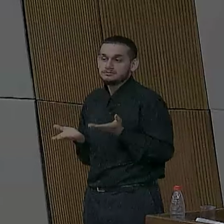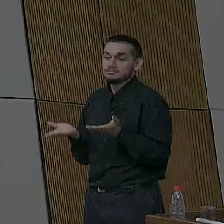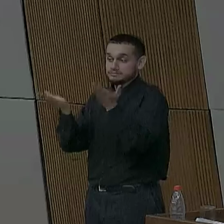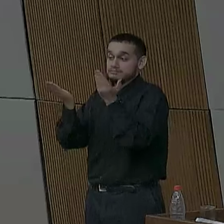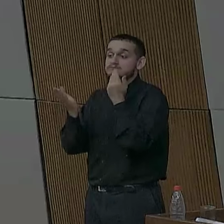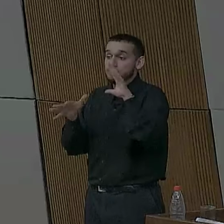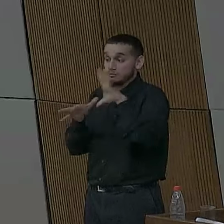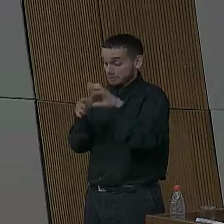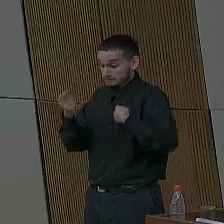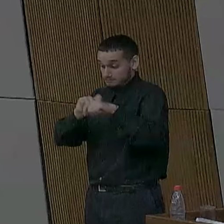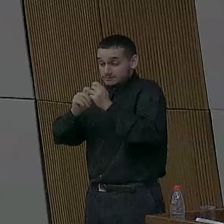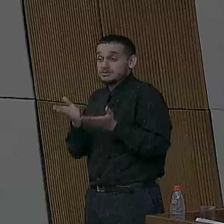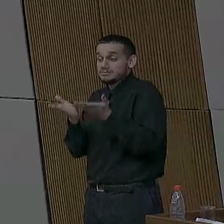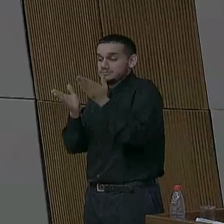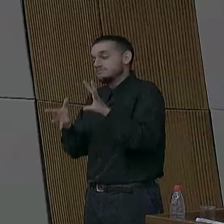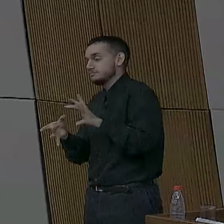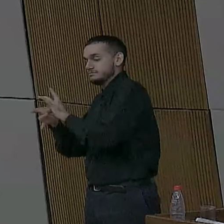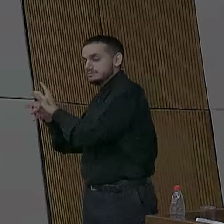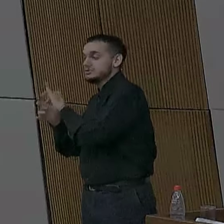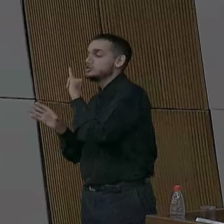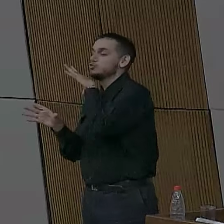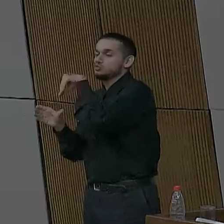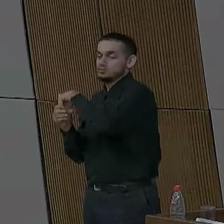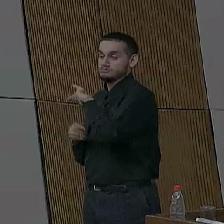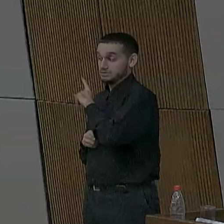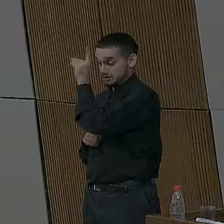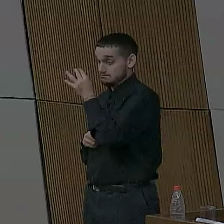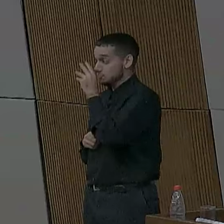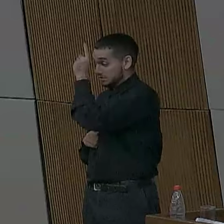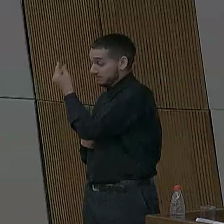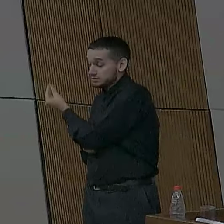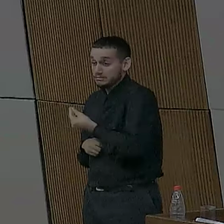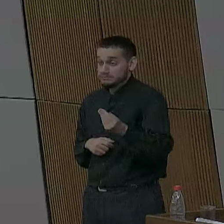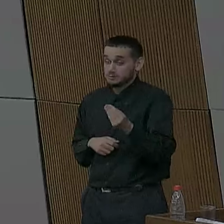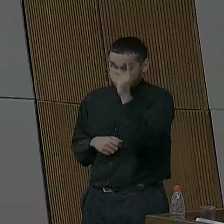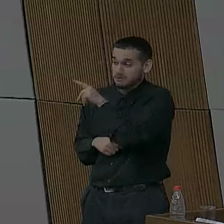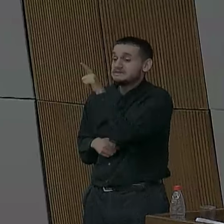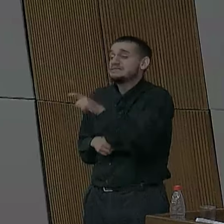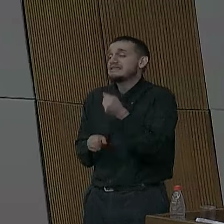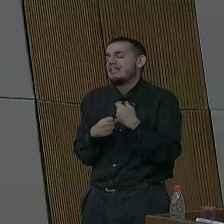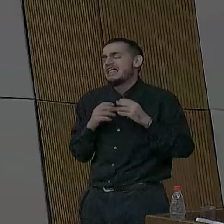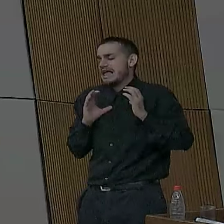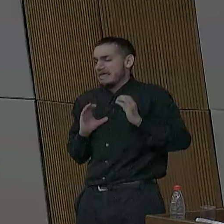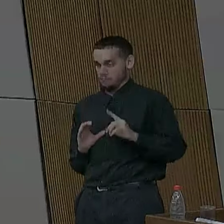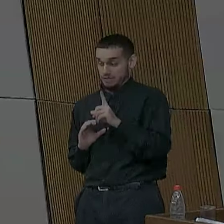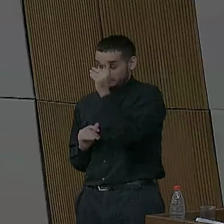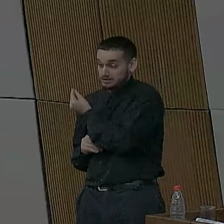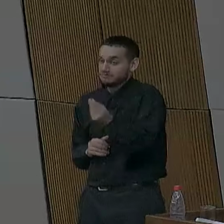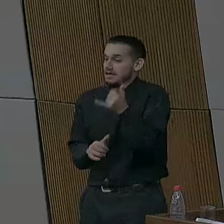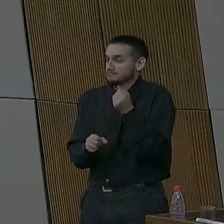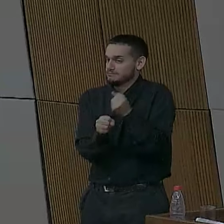inclusión, desde la inclusión con personas con discapacidad en su empresa, le va a dar un gran realce en base a los estándares también